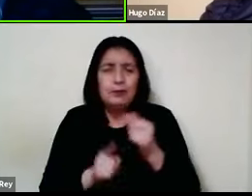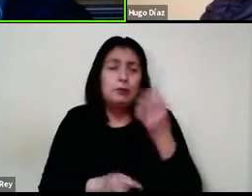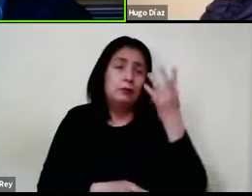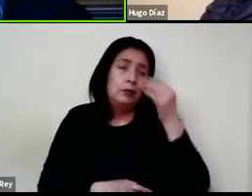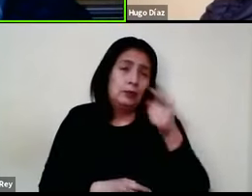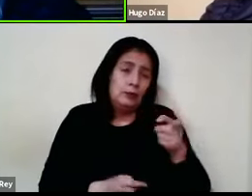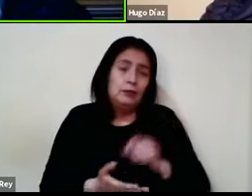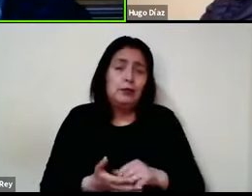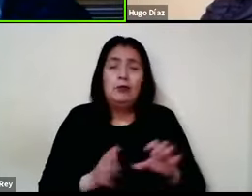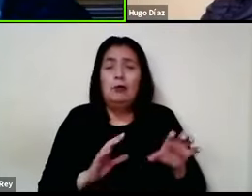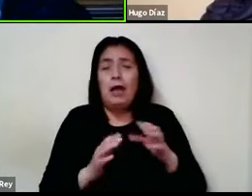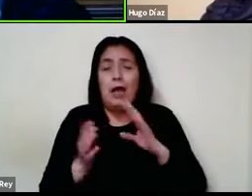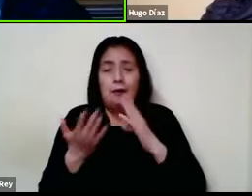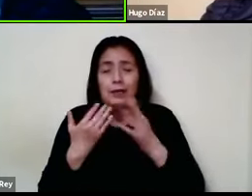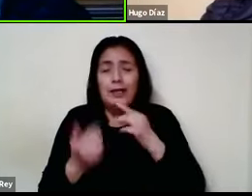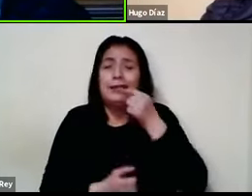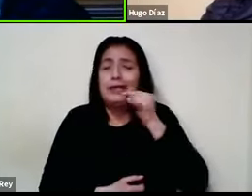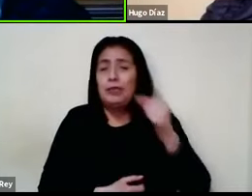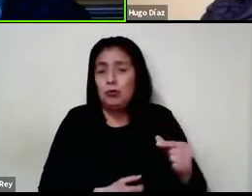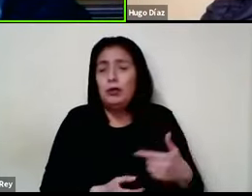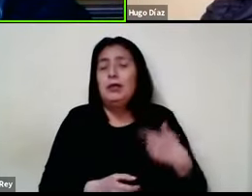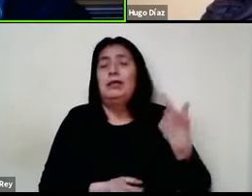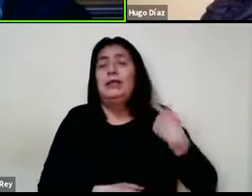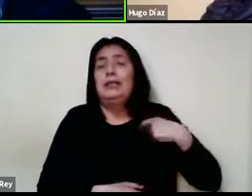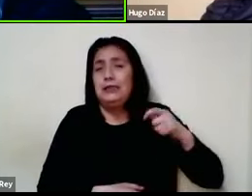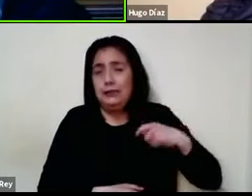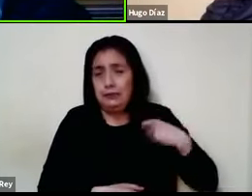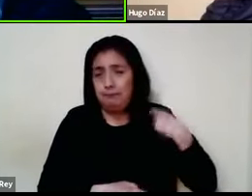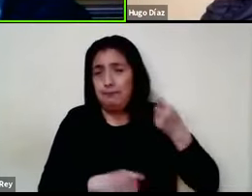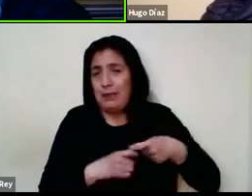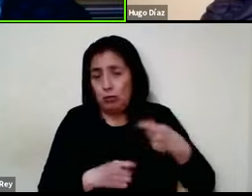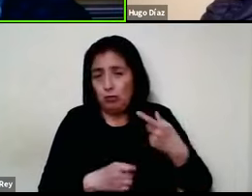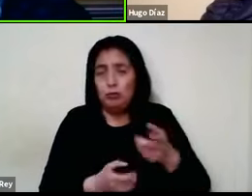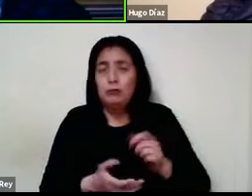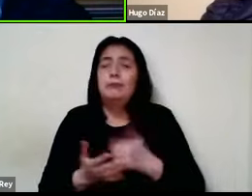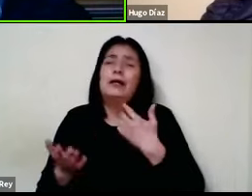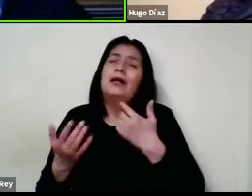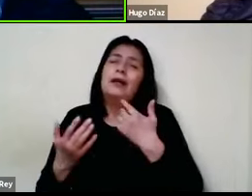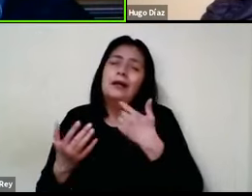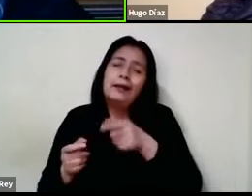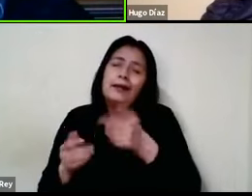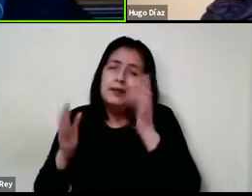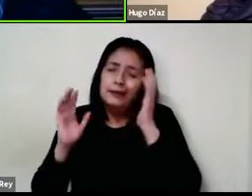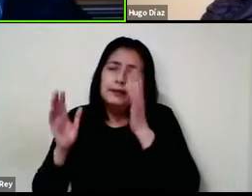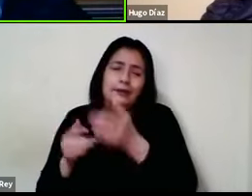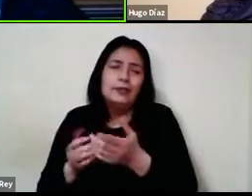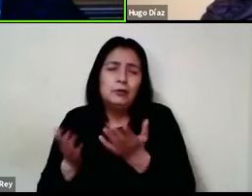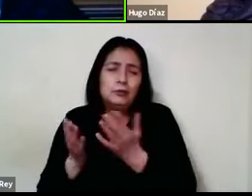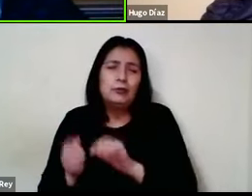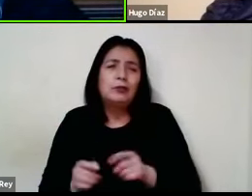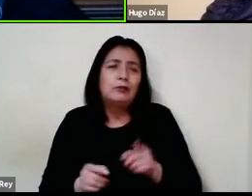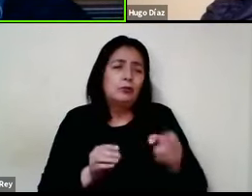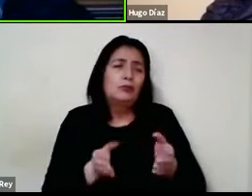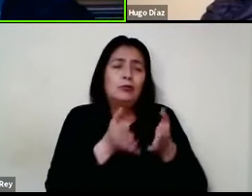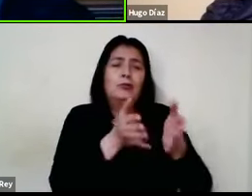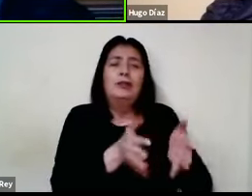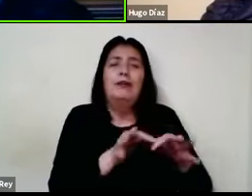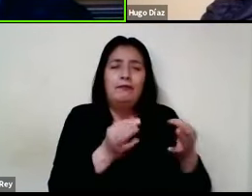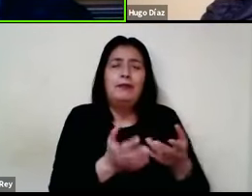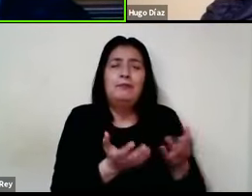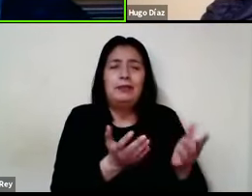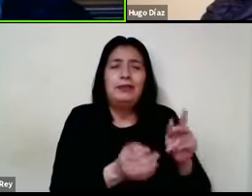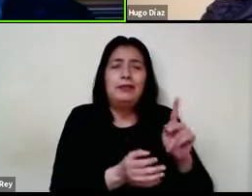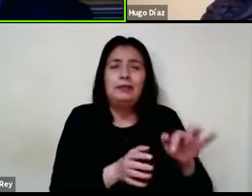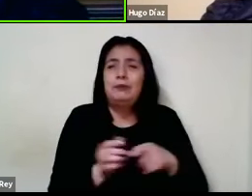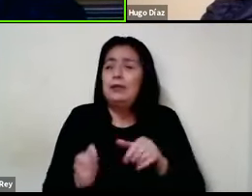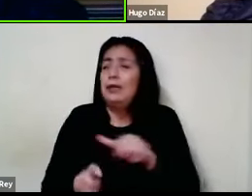hace en quechua y en español para atender mejor a los estudiantes. A veces yo dejo en una familia Kipi y la otra familia va